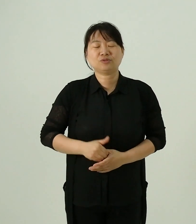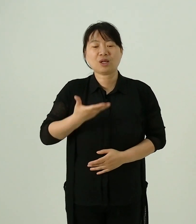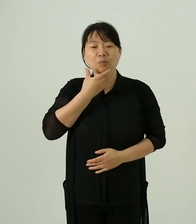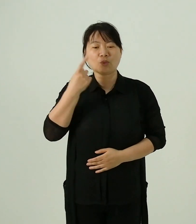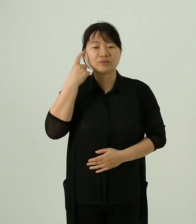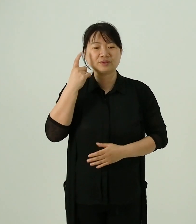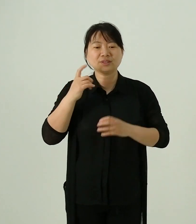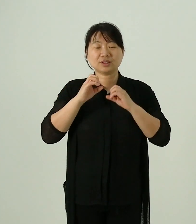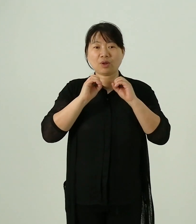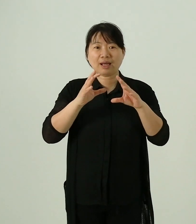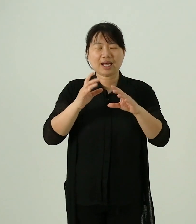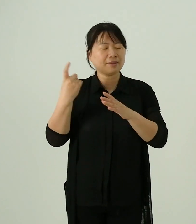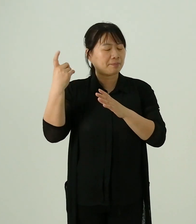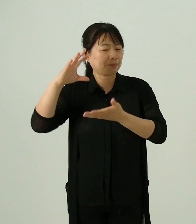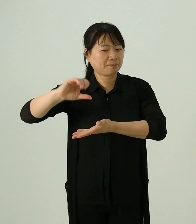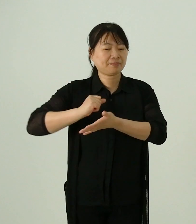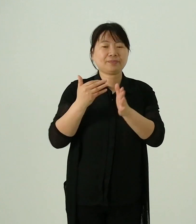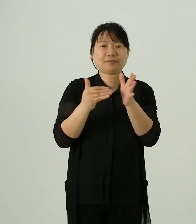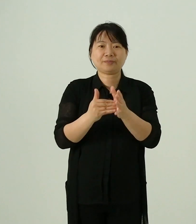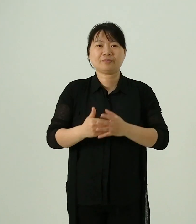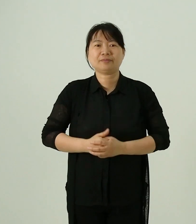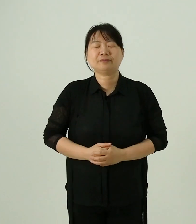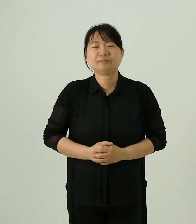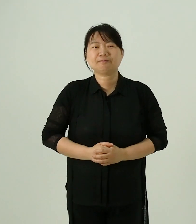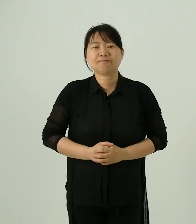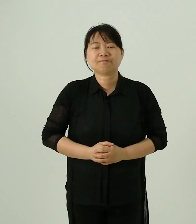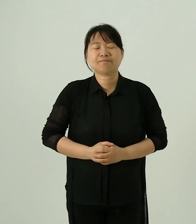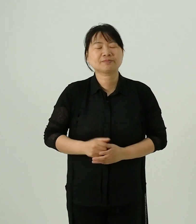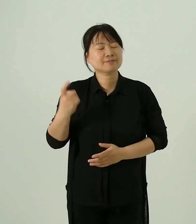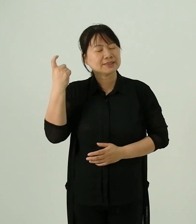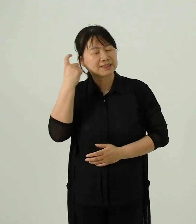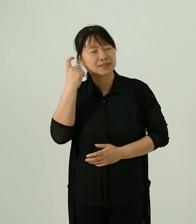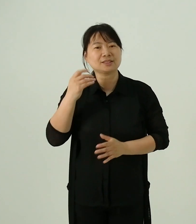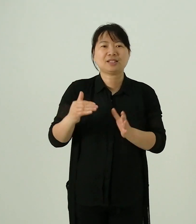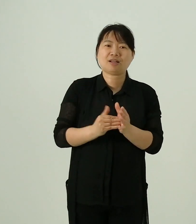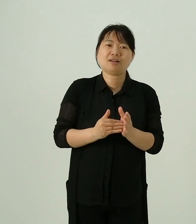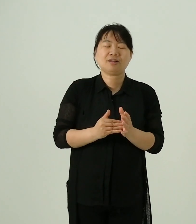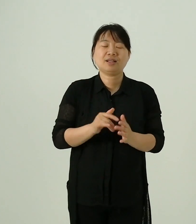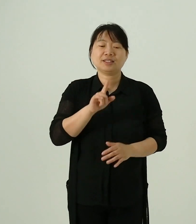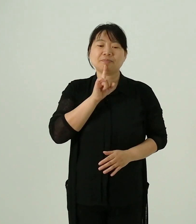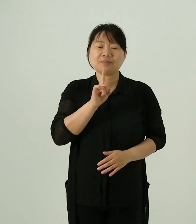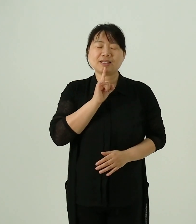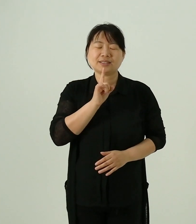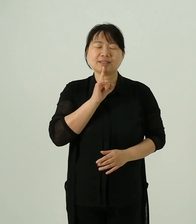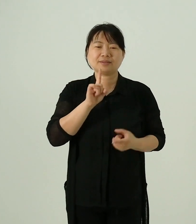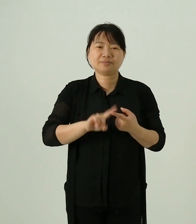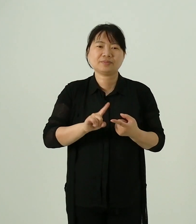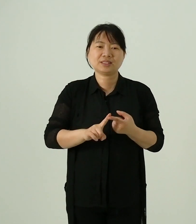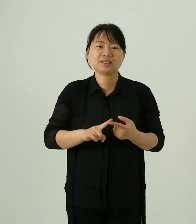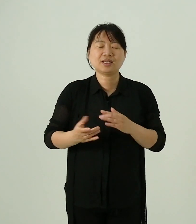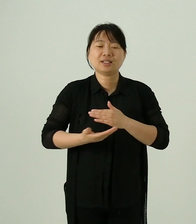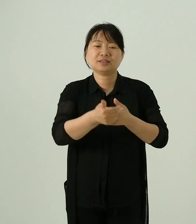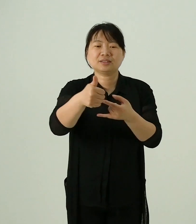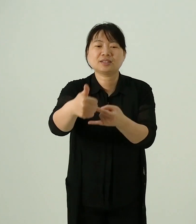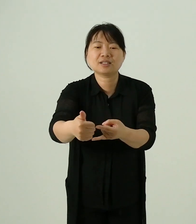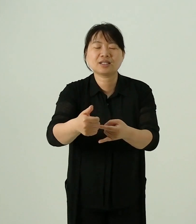복음 전함을 이제 받았잖아요. 그렇죠? 들은 바, 그 말씀이